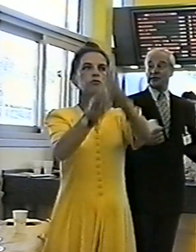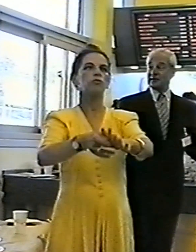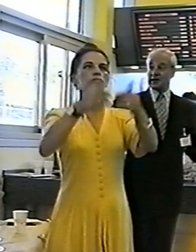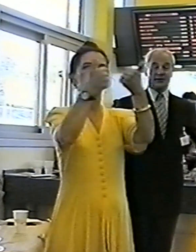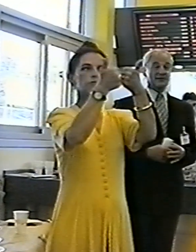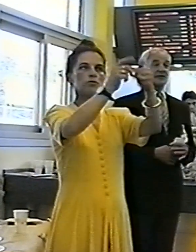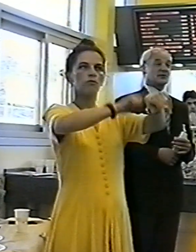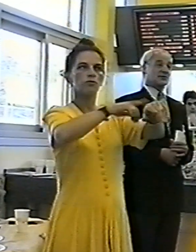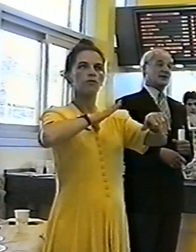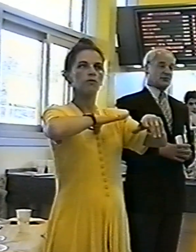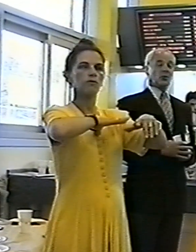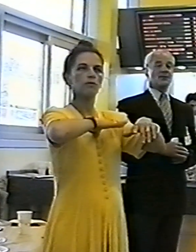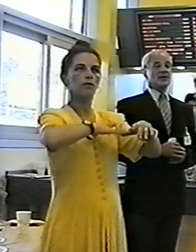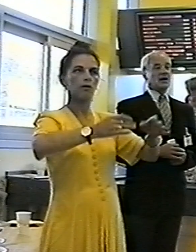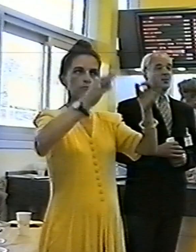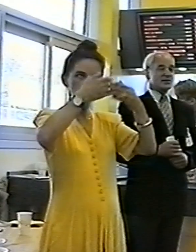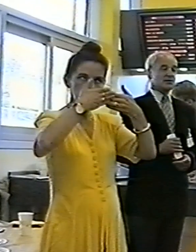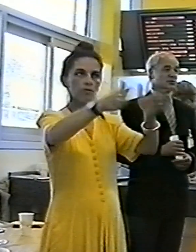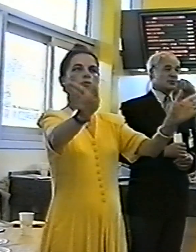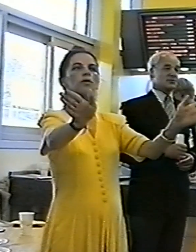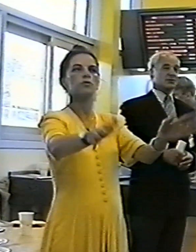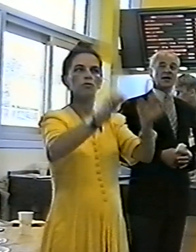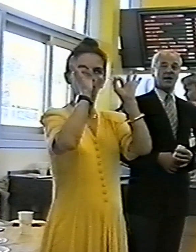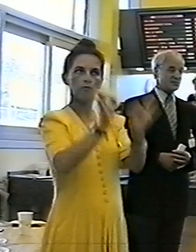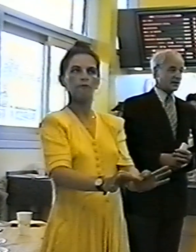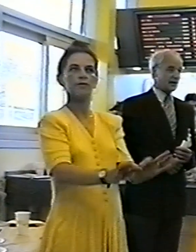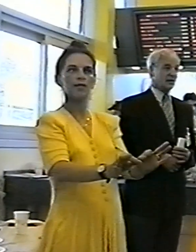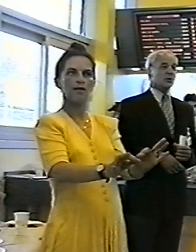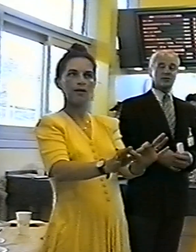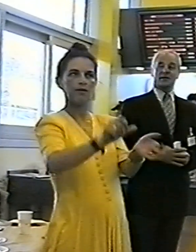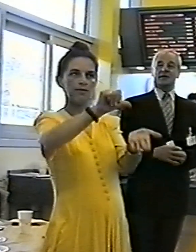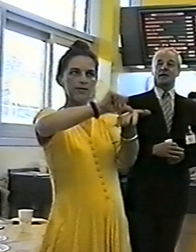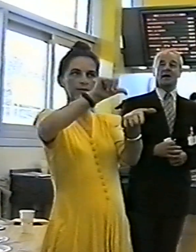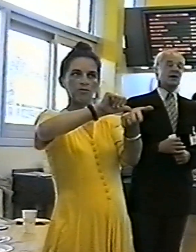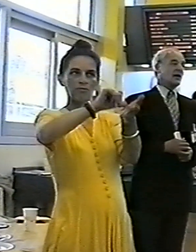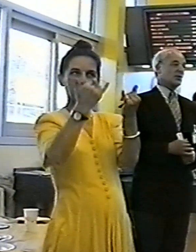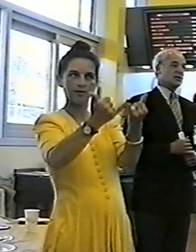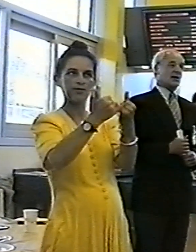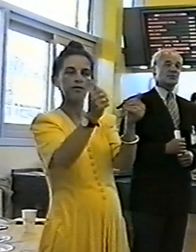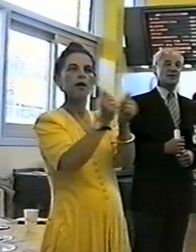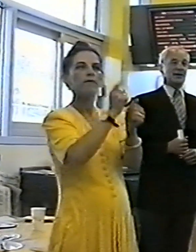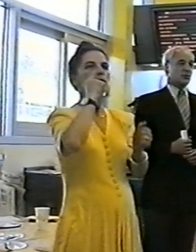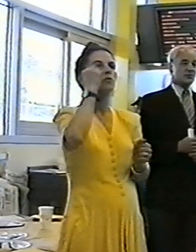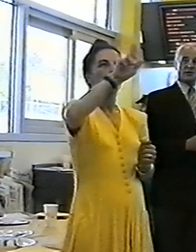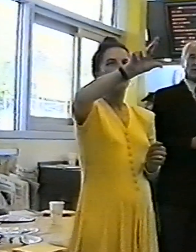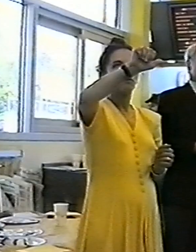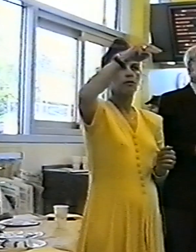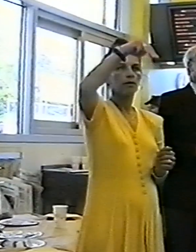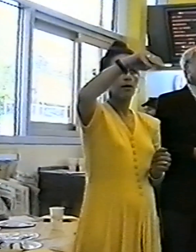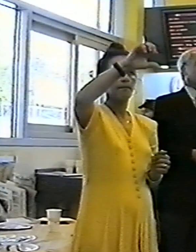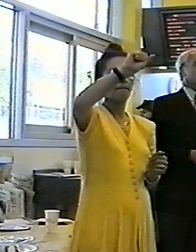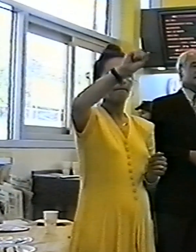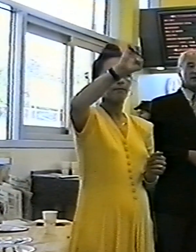l'inauguration officielle de cette station en présence de Monsieur Gérard Ramseyer, conseiller d'État, en charge du département de justice,